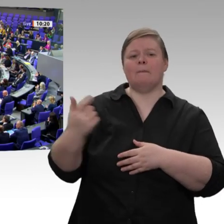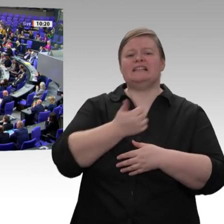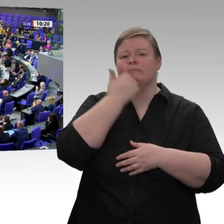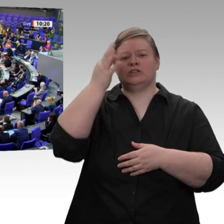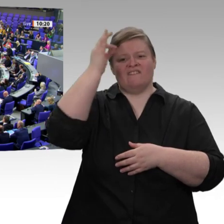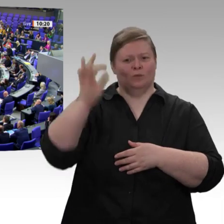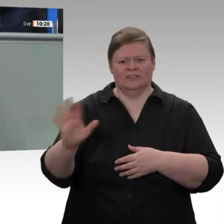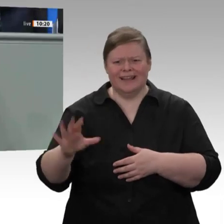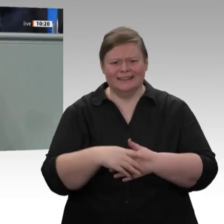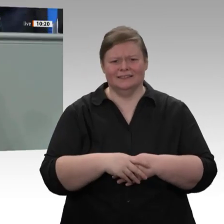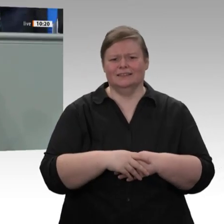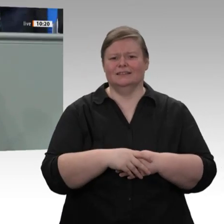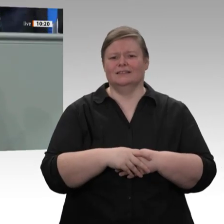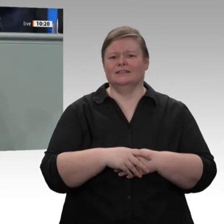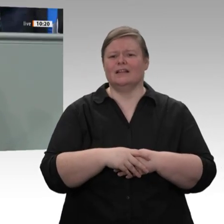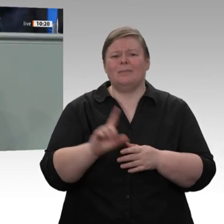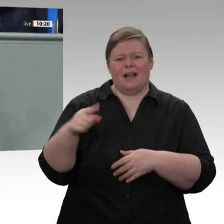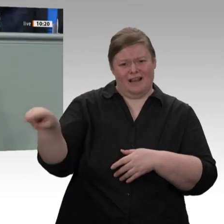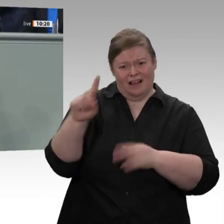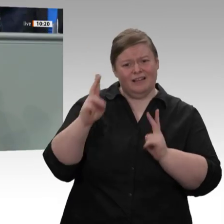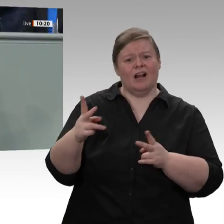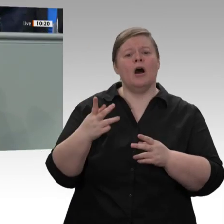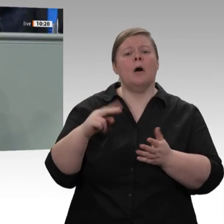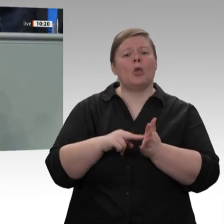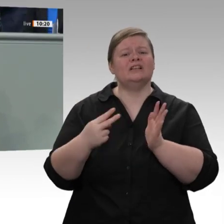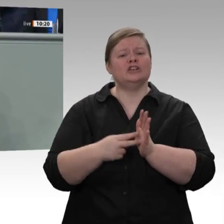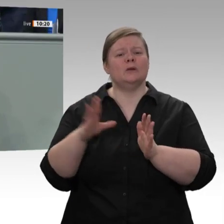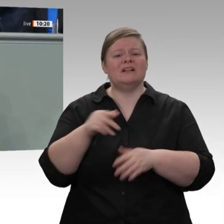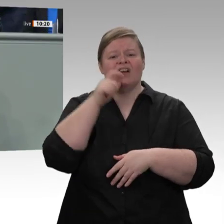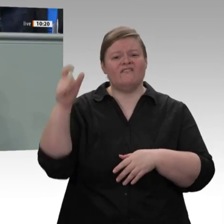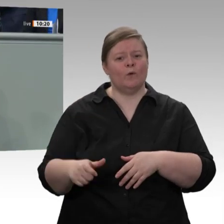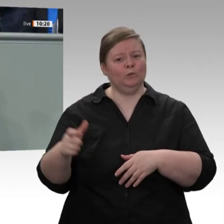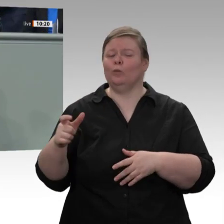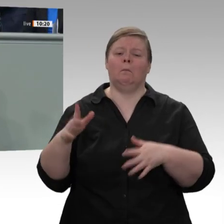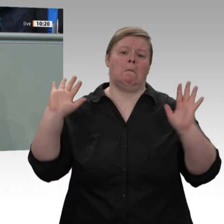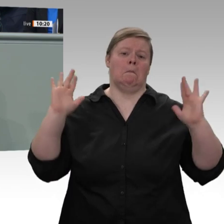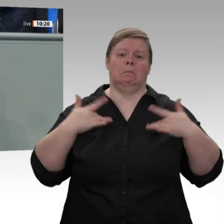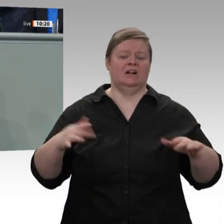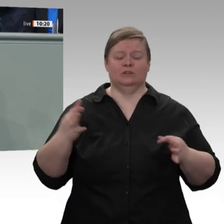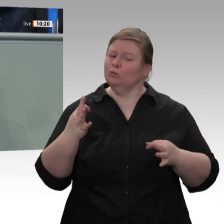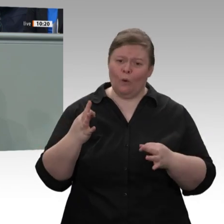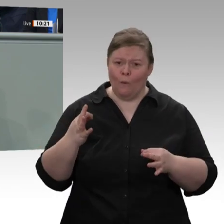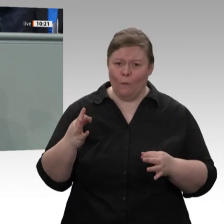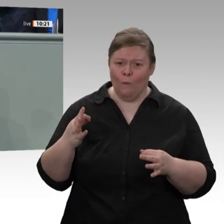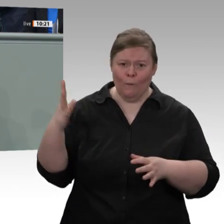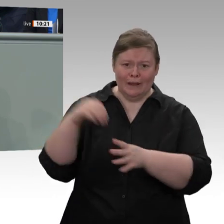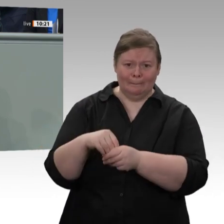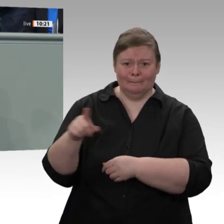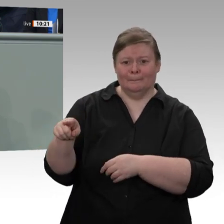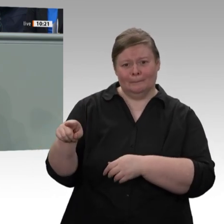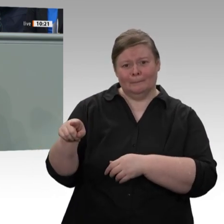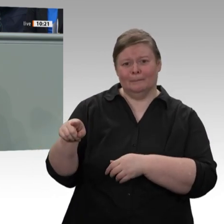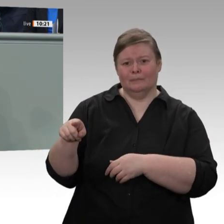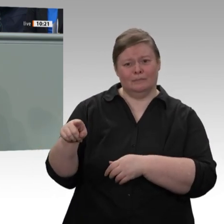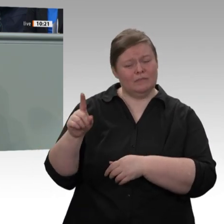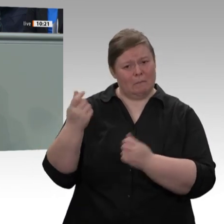Deswegen brauchen wir ein Gesamtkonzept gegen Rassismus, gegen Rechtsextremismus in diesem Land. Natürlich können wir niemals